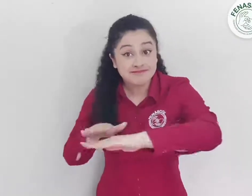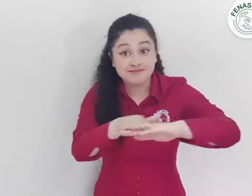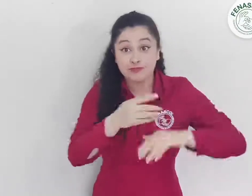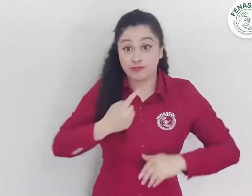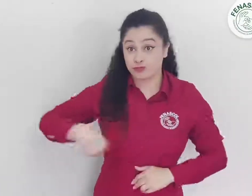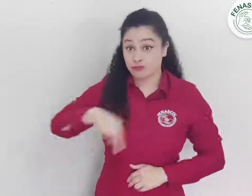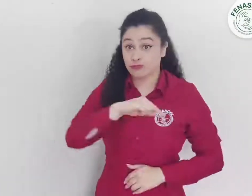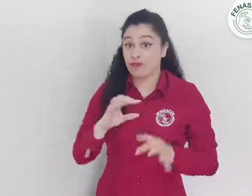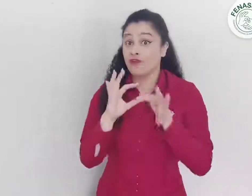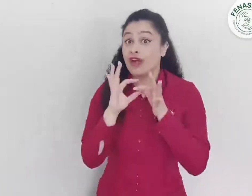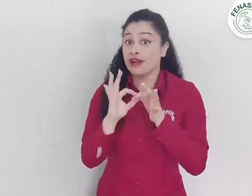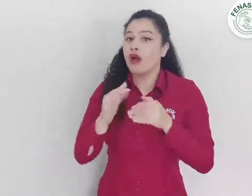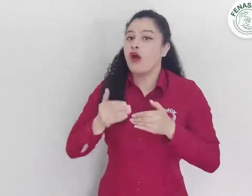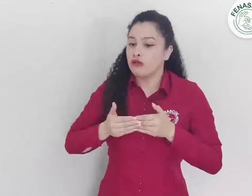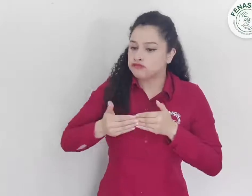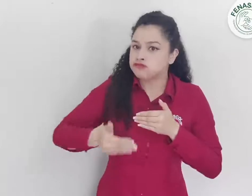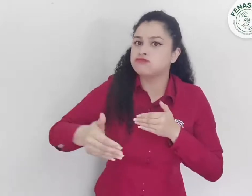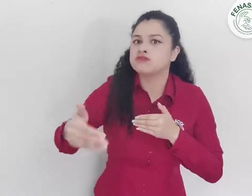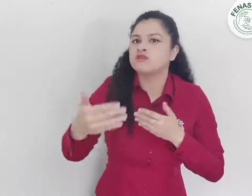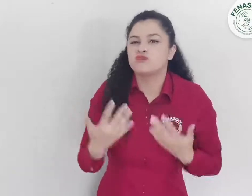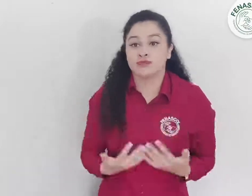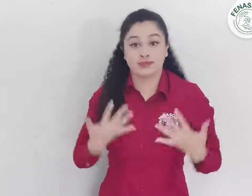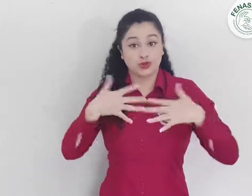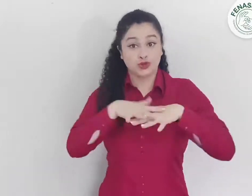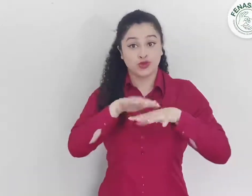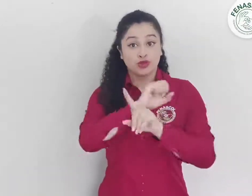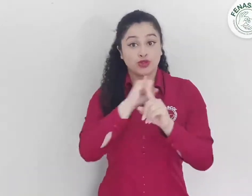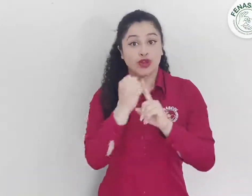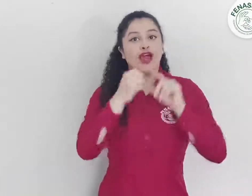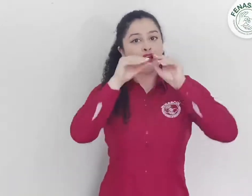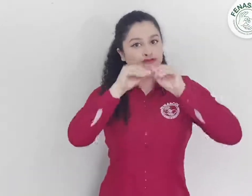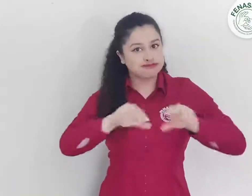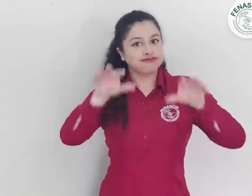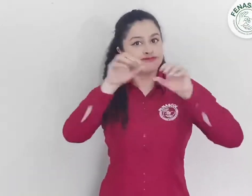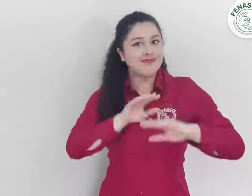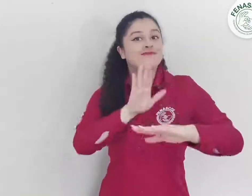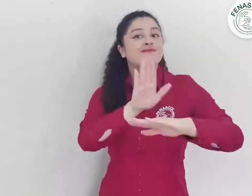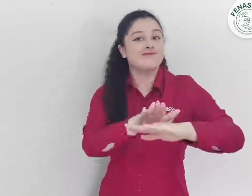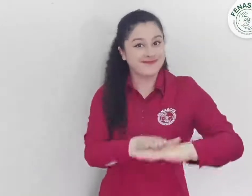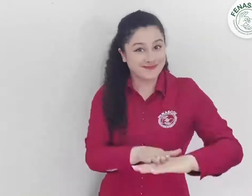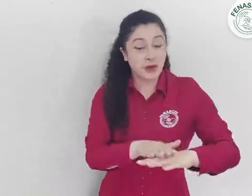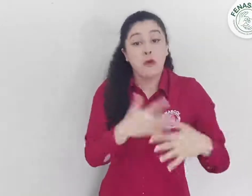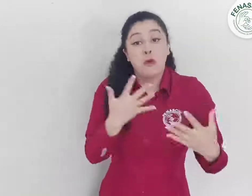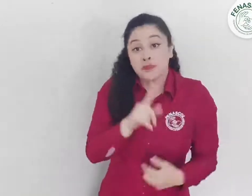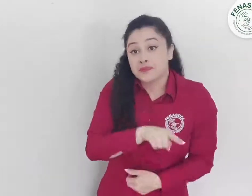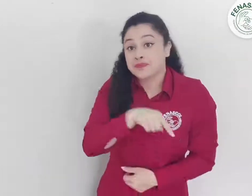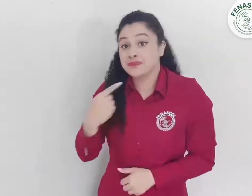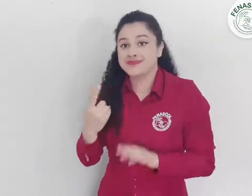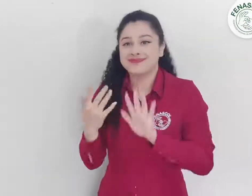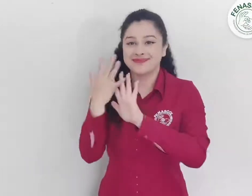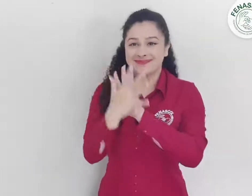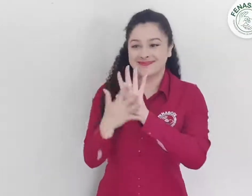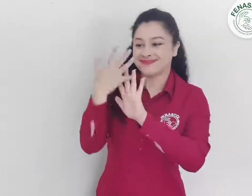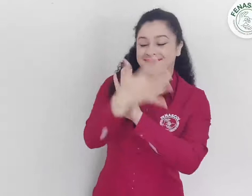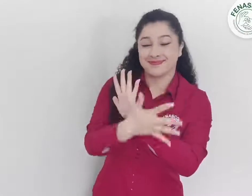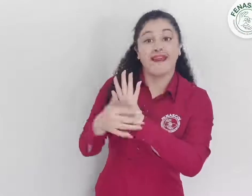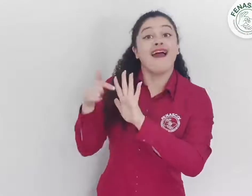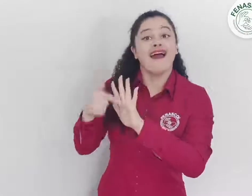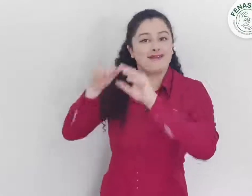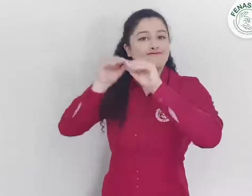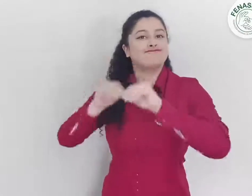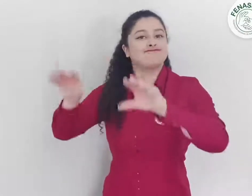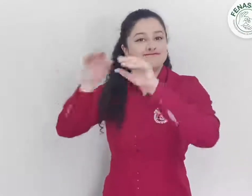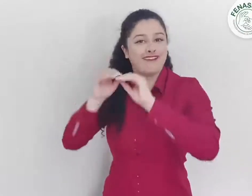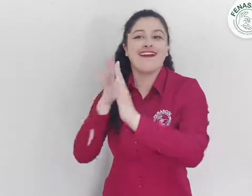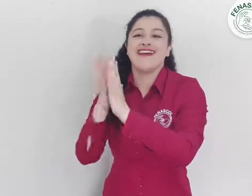desde fe na escola estaremos publicando en las redes sociales más información también a través de notas